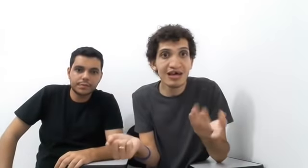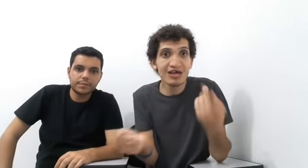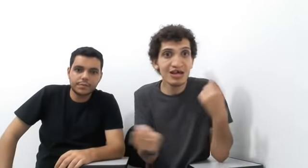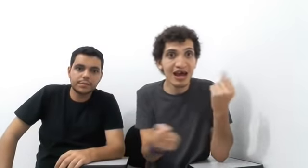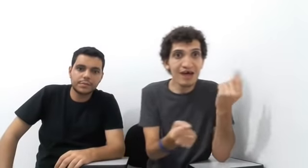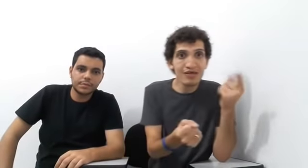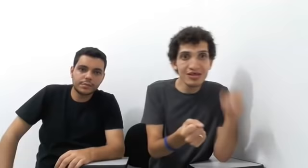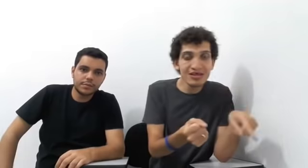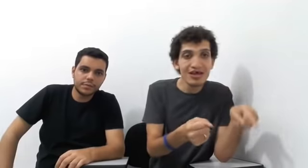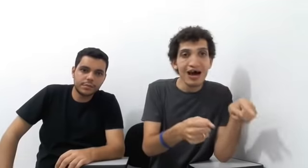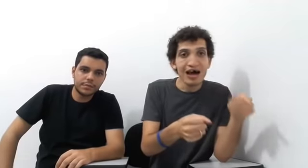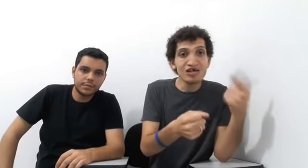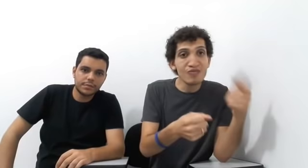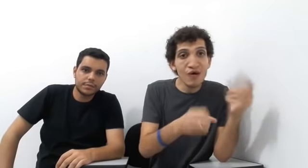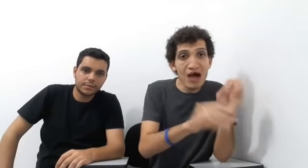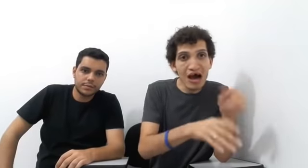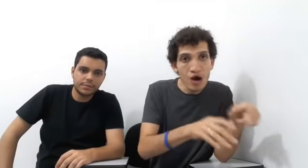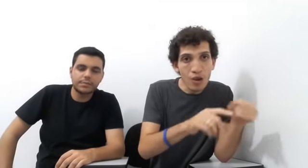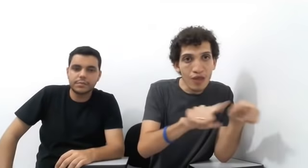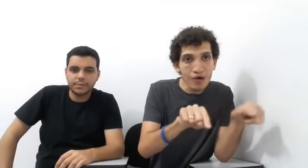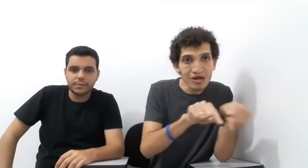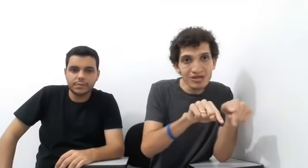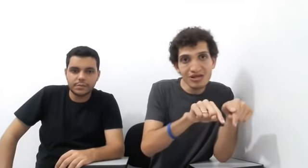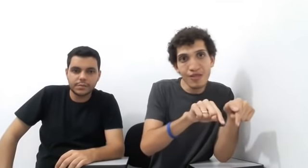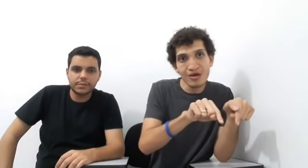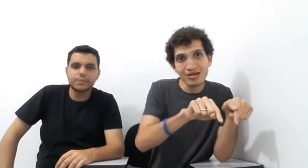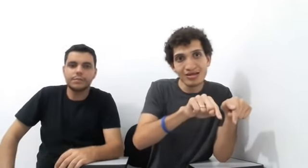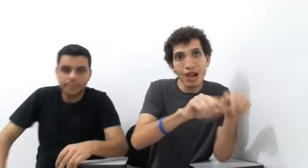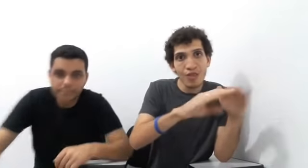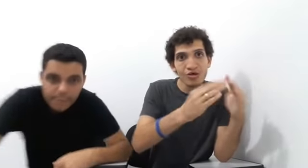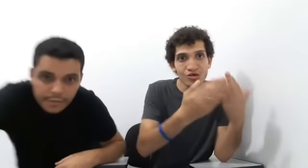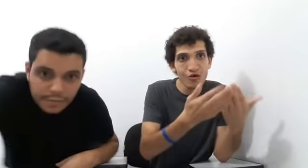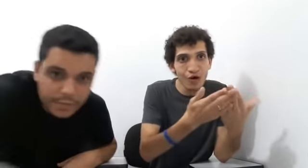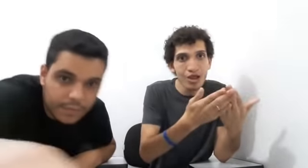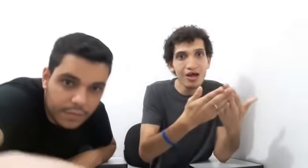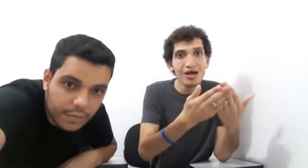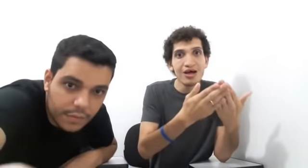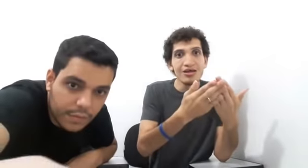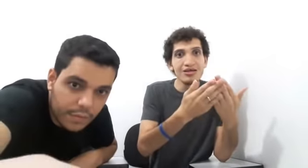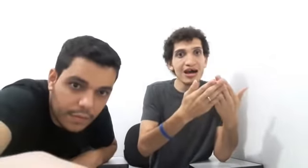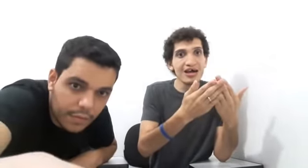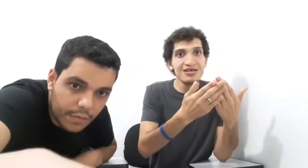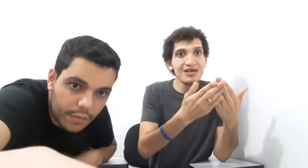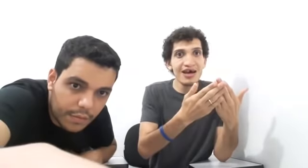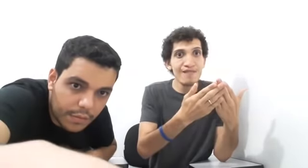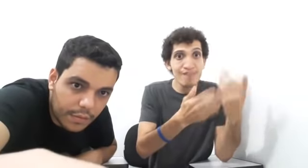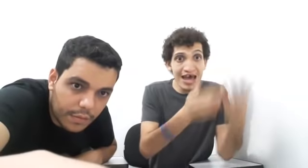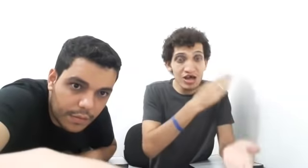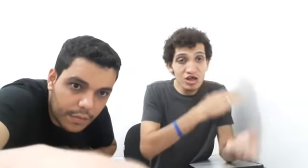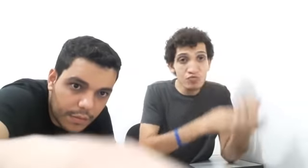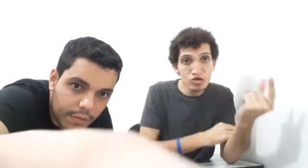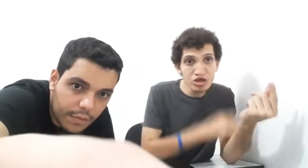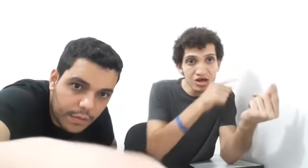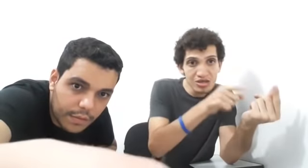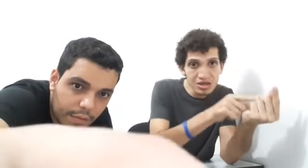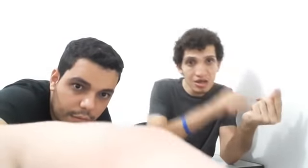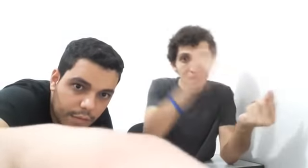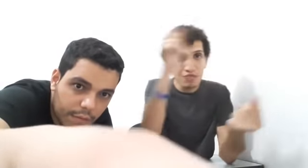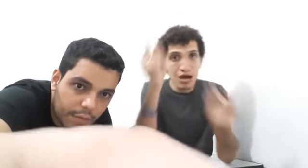gente gasta aqui. A gente não dá aula na nossa sala, na nossa escola, e aí perde o dinheiro aqui e vai lá e